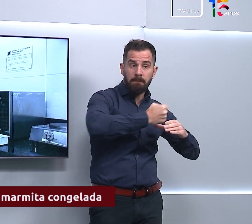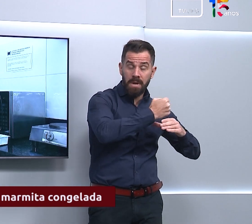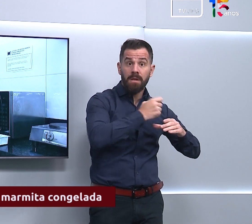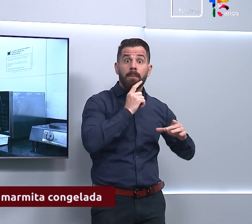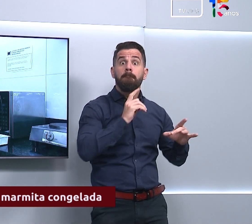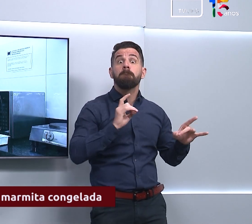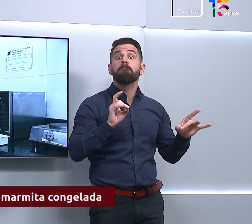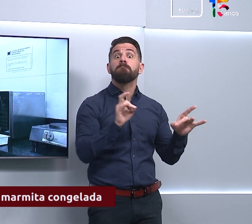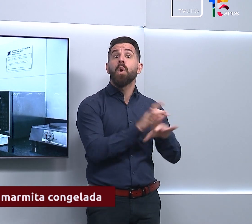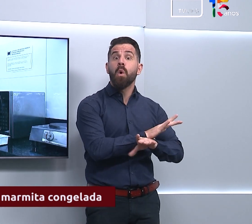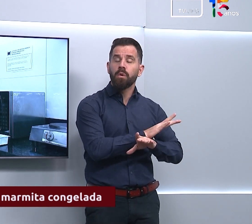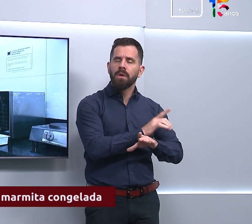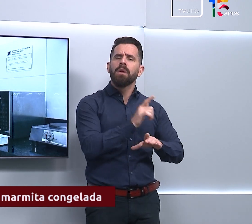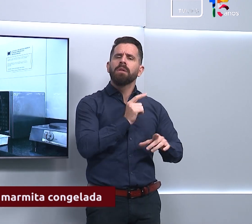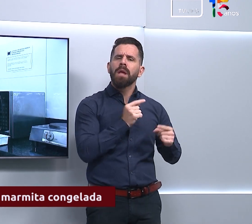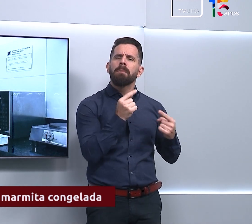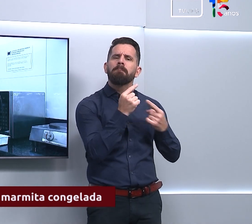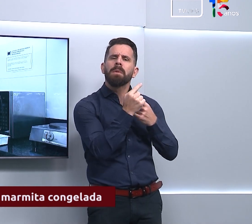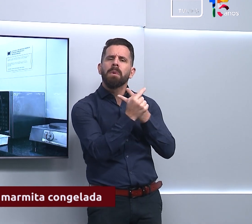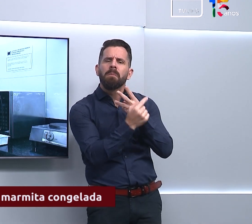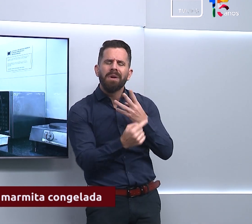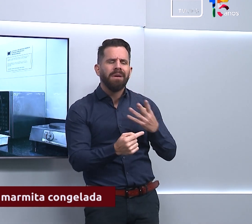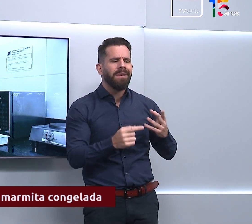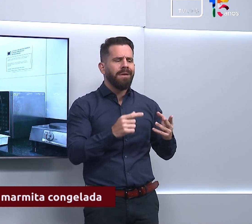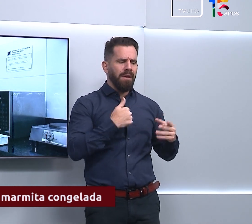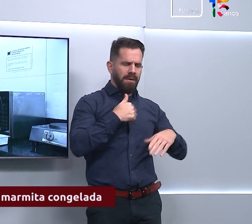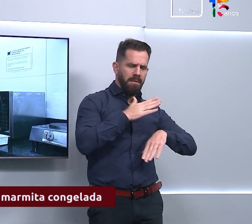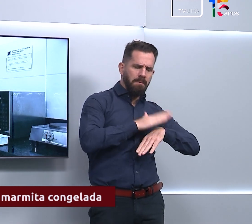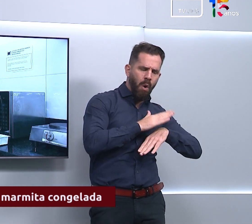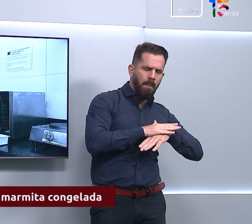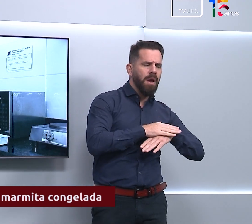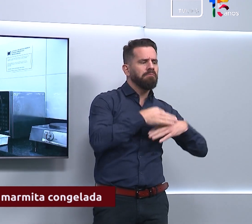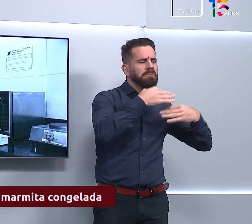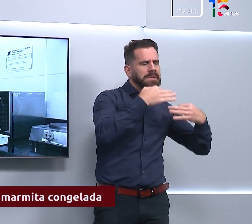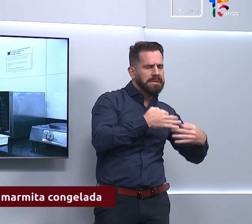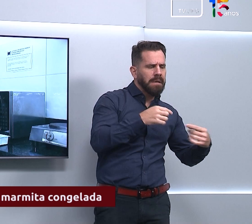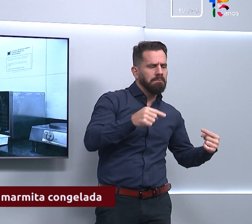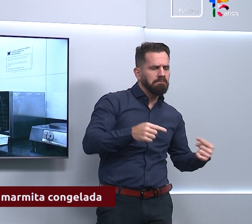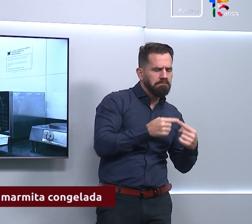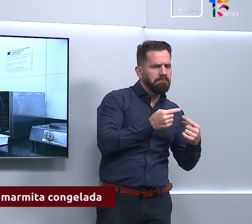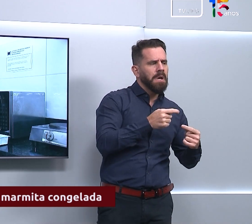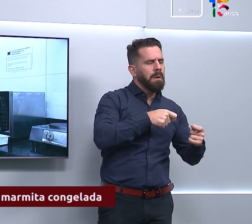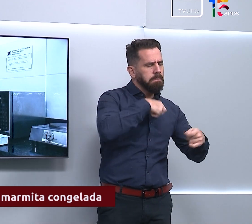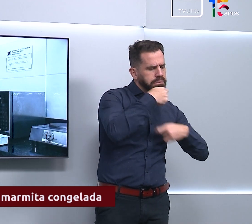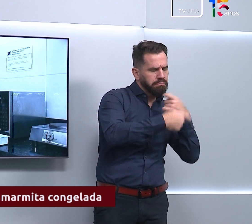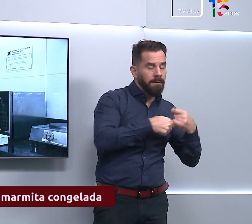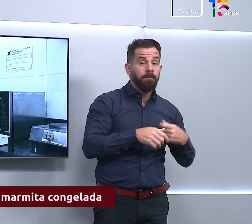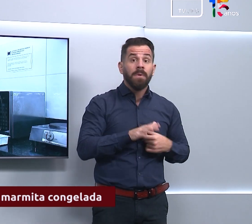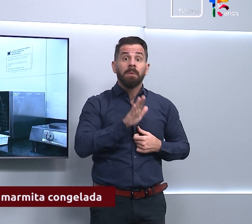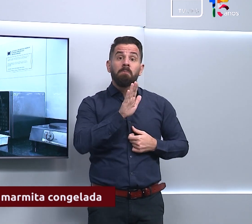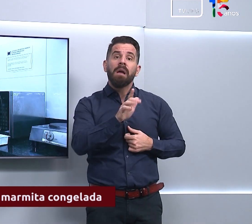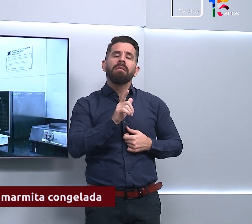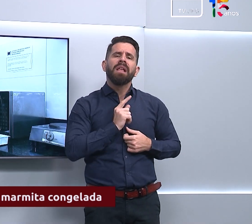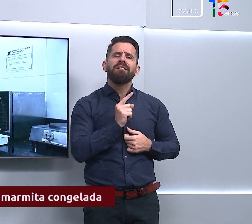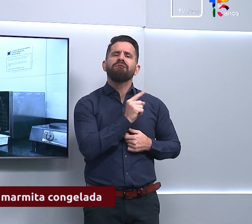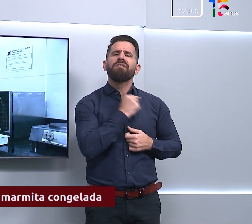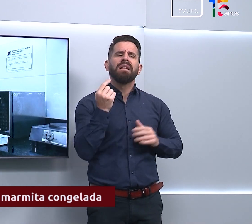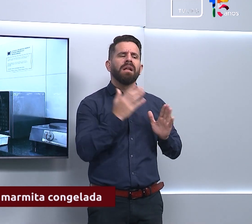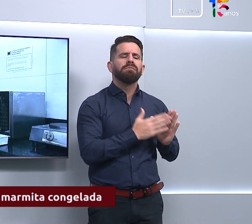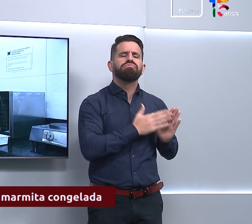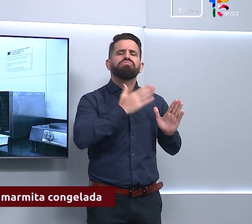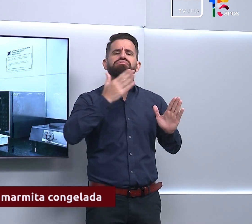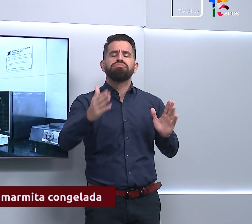prontas já, com a quantidade certa para cada refeição. E aí elas têm uma validade maior, dependendo aí cerca até de